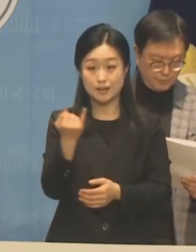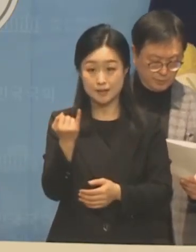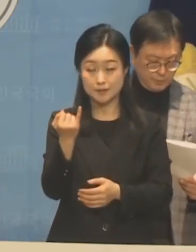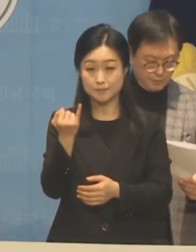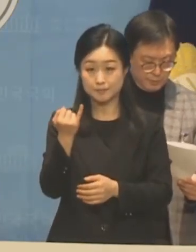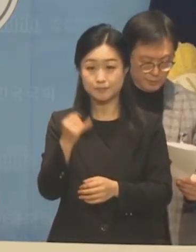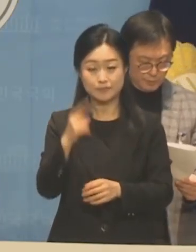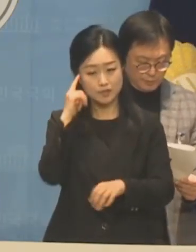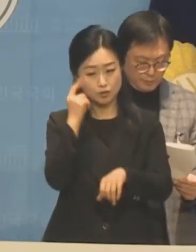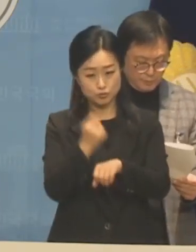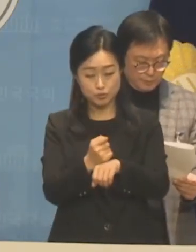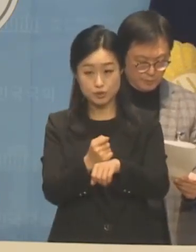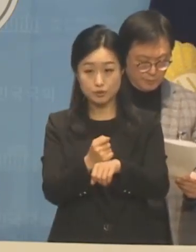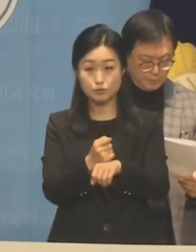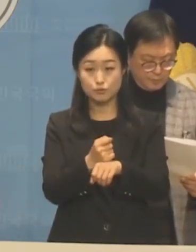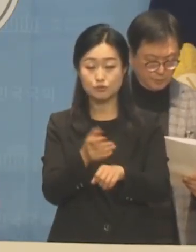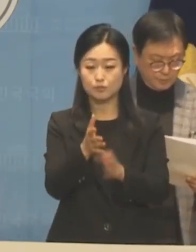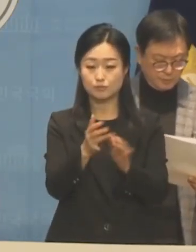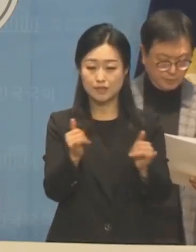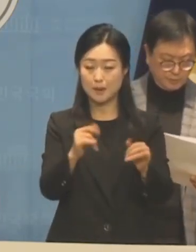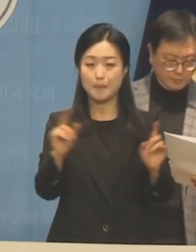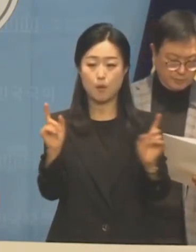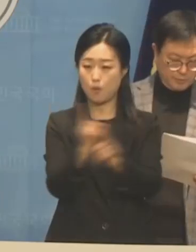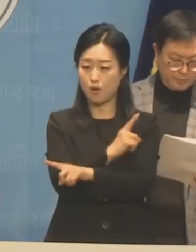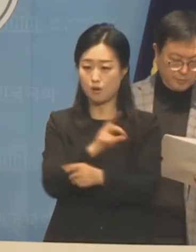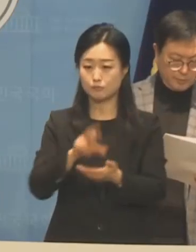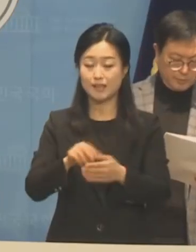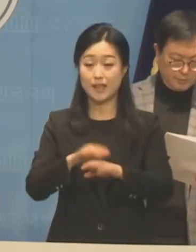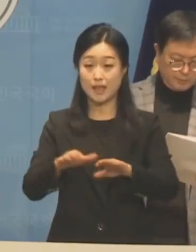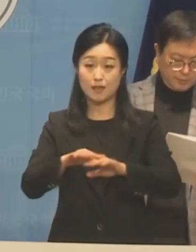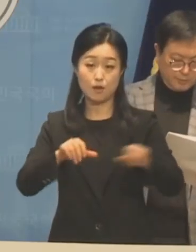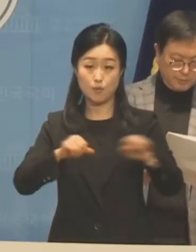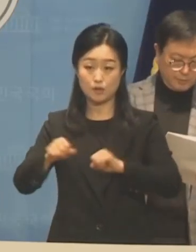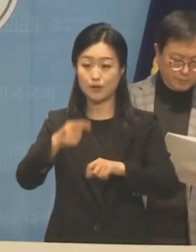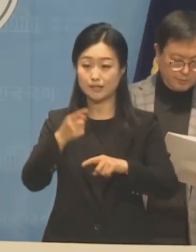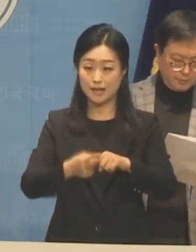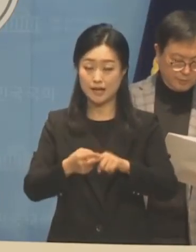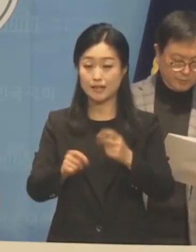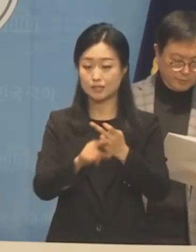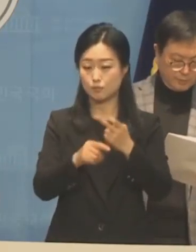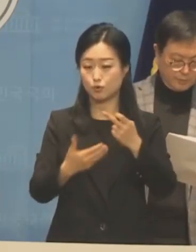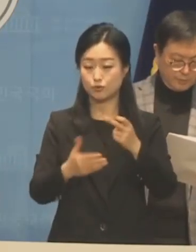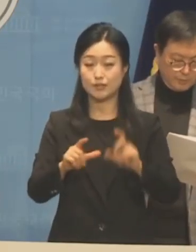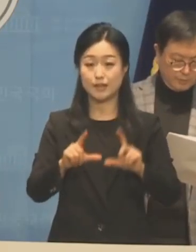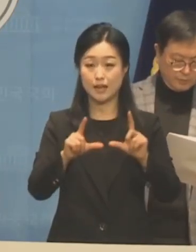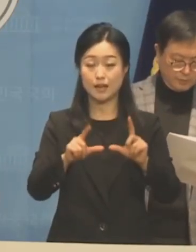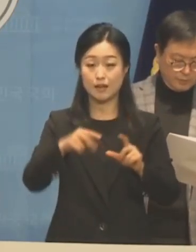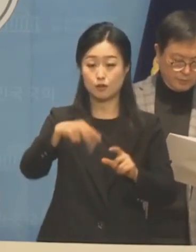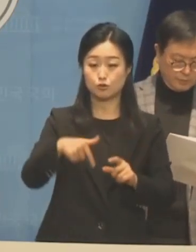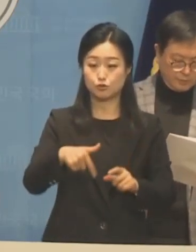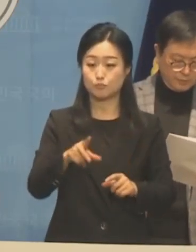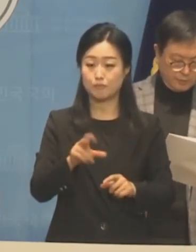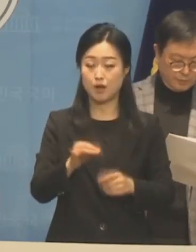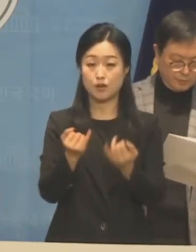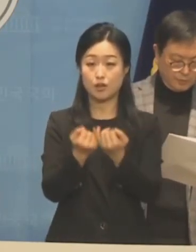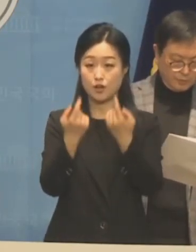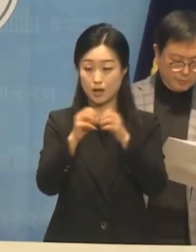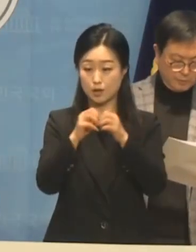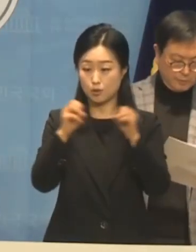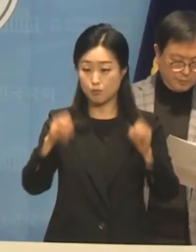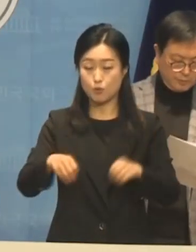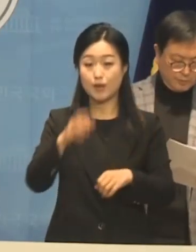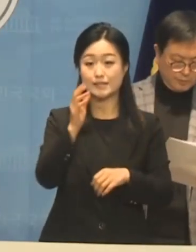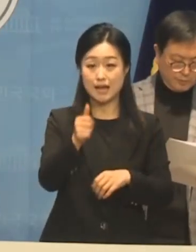위원을 교체하면서 문제 해결에 나설 듯 보였으나 지난해 12월 9일 숙명여대